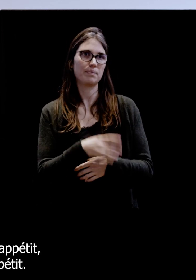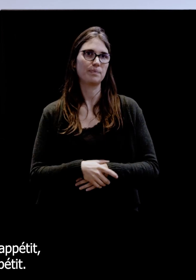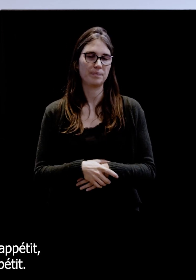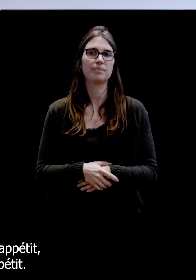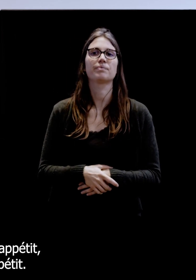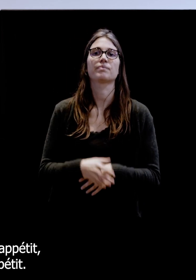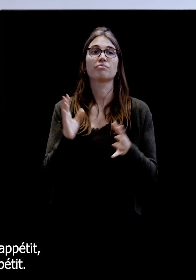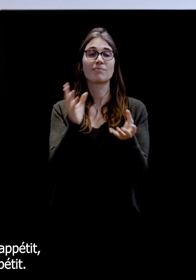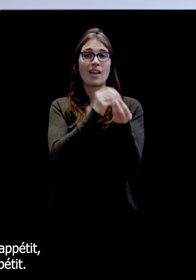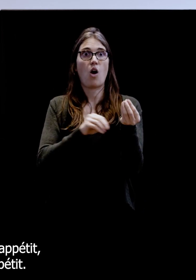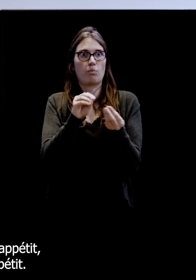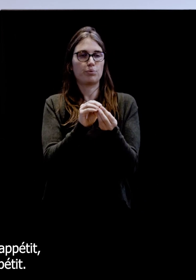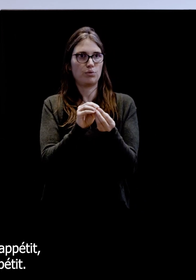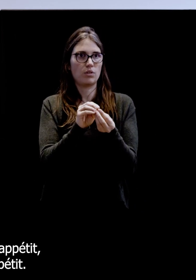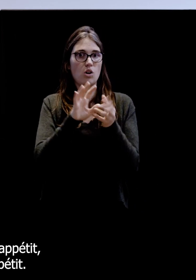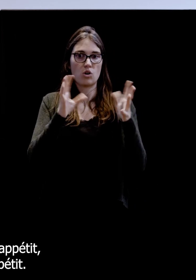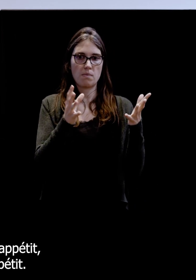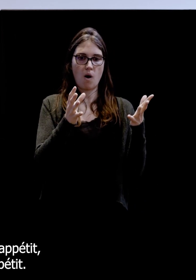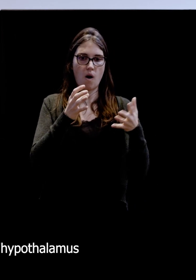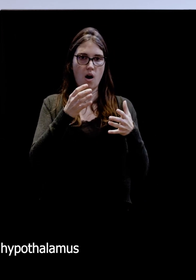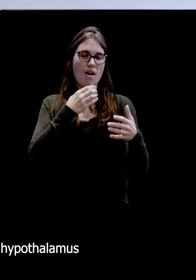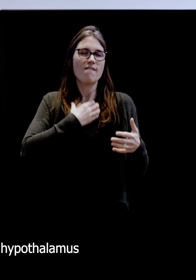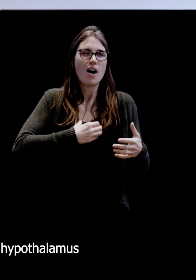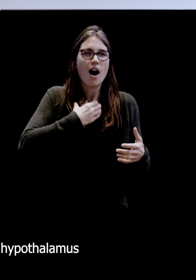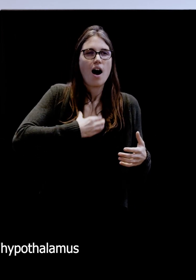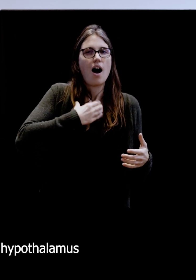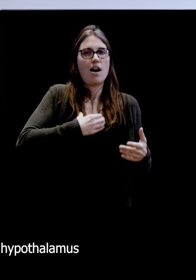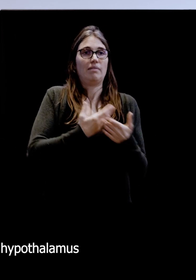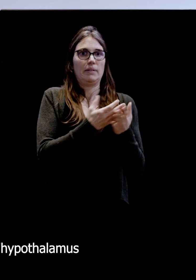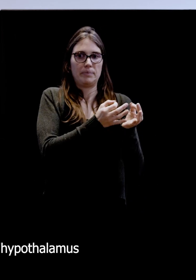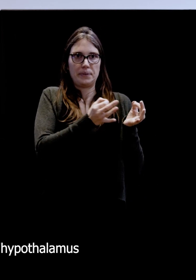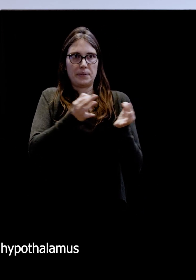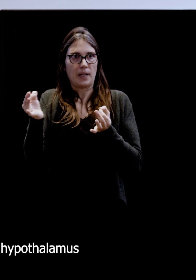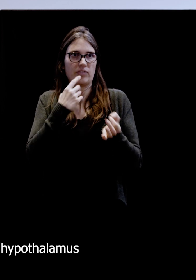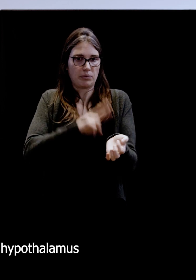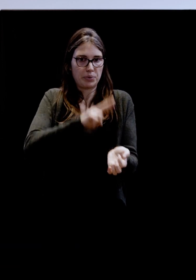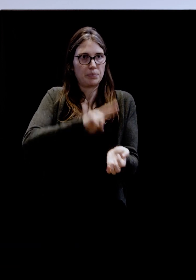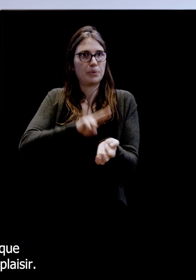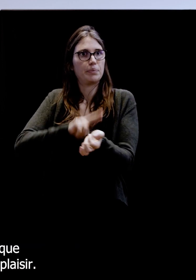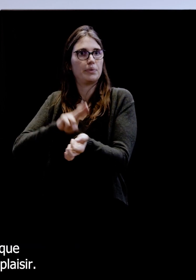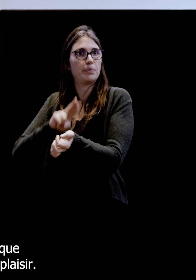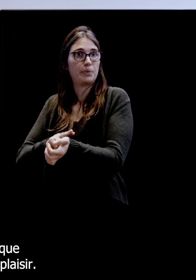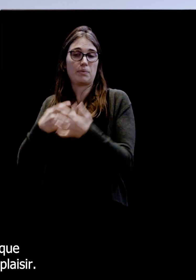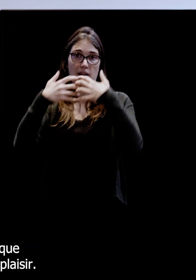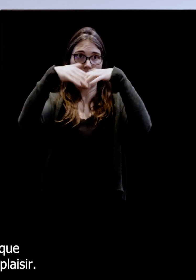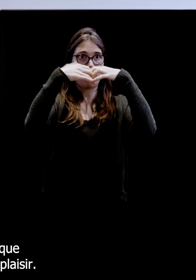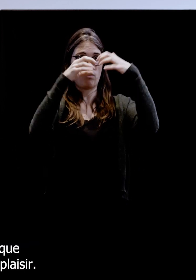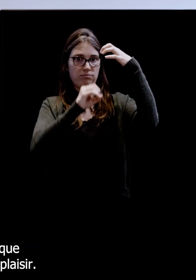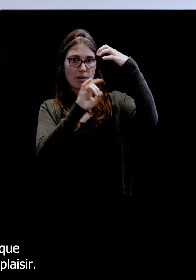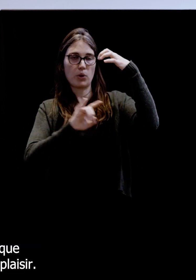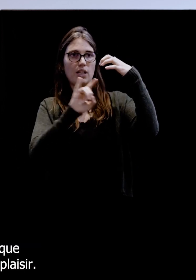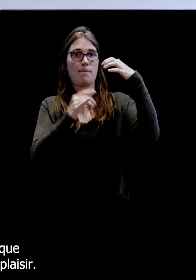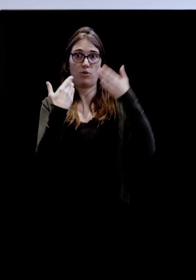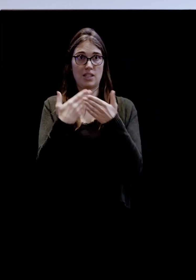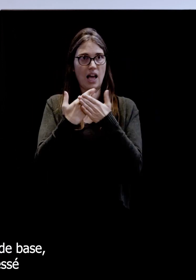c'est la régulation de l'appétit. La régulation de l'appétit, c'est le grand Manitou dans l'hypothalamus, faim, satiété, et le système limbique, qui est le système